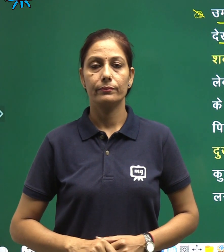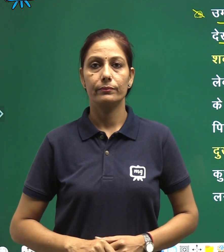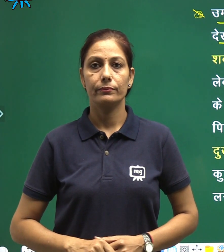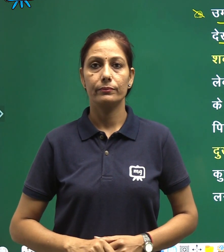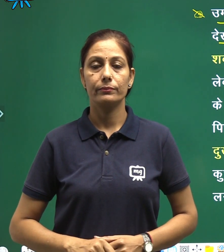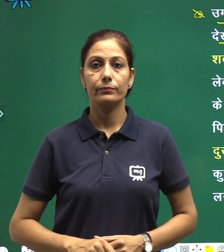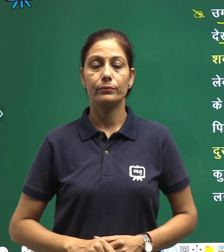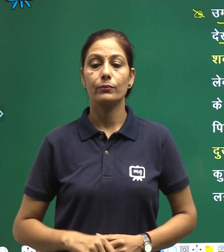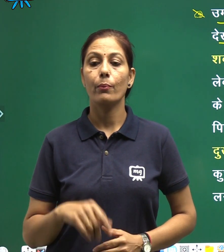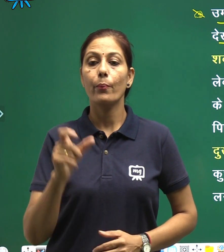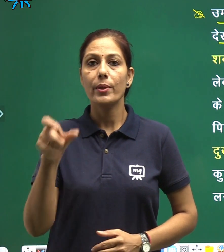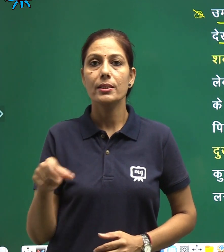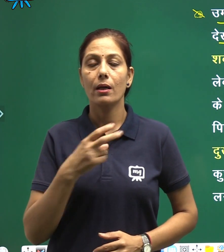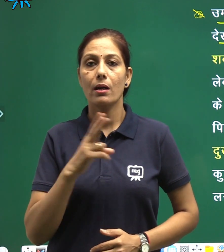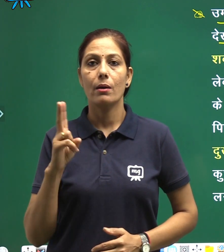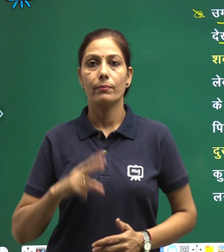गोपाल प्रसाद को